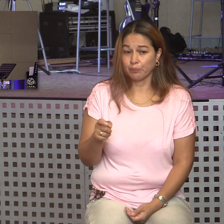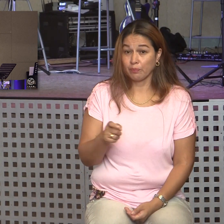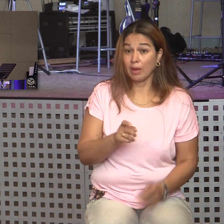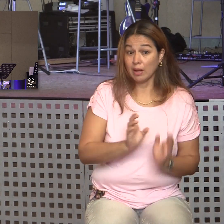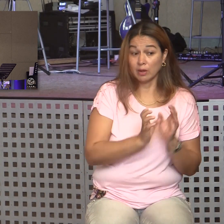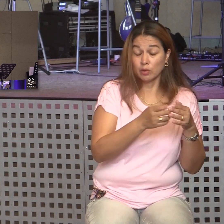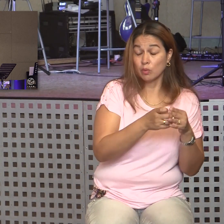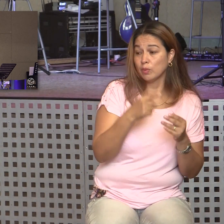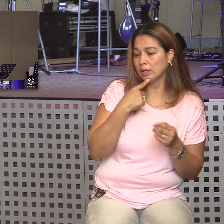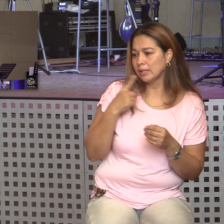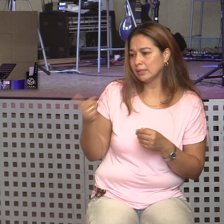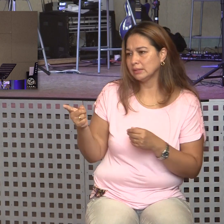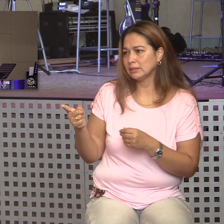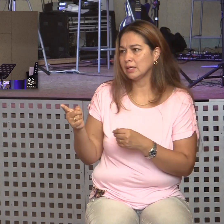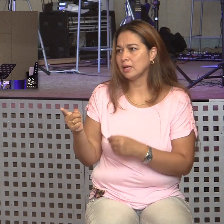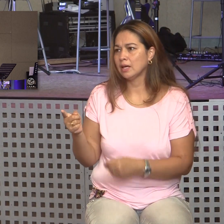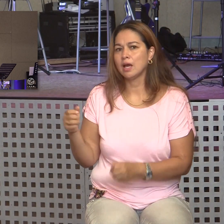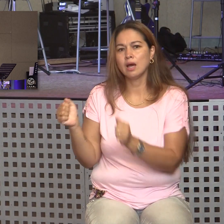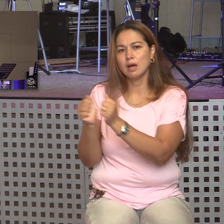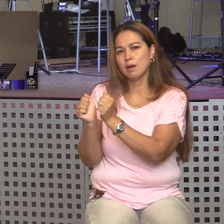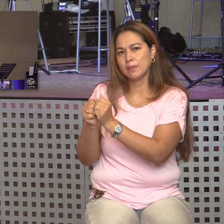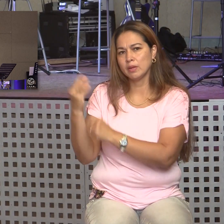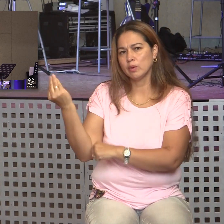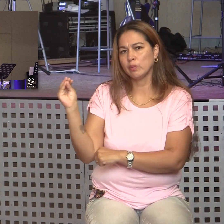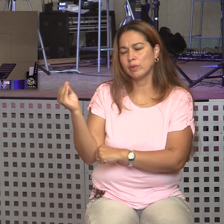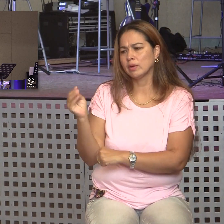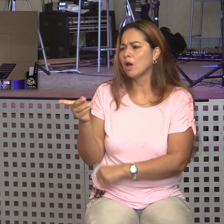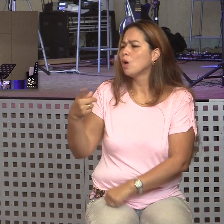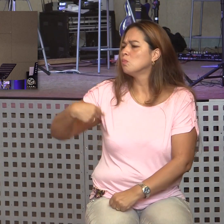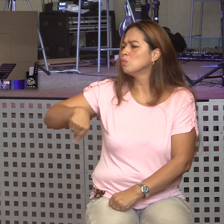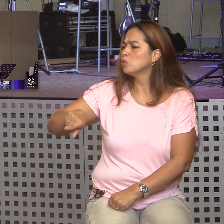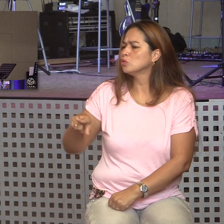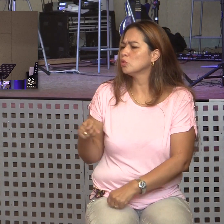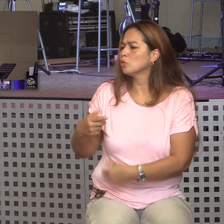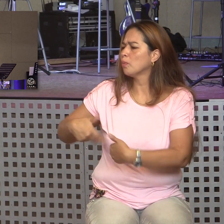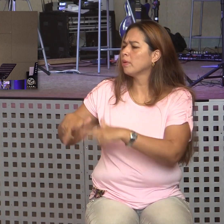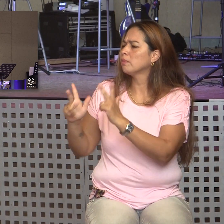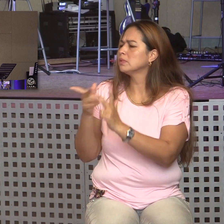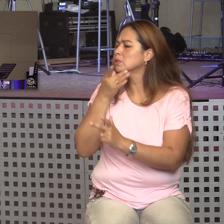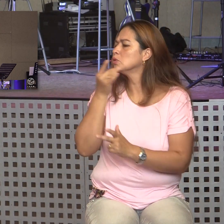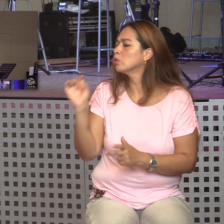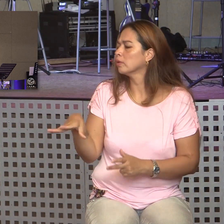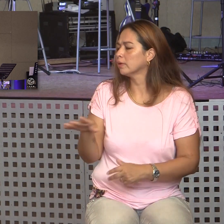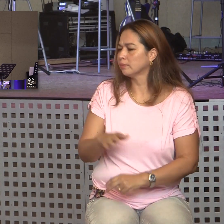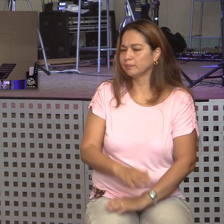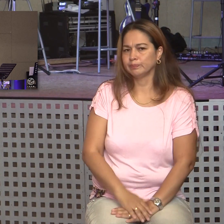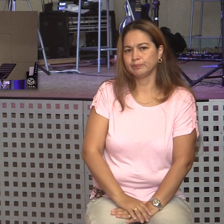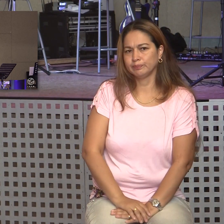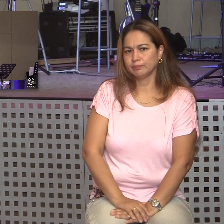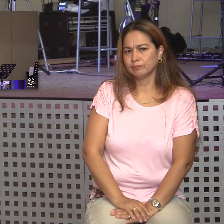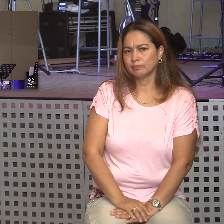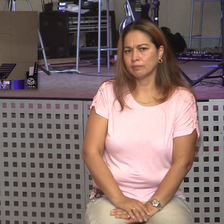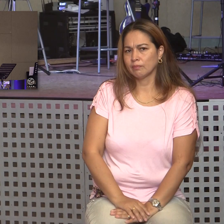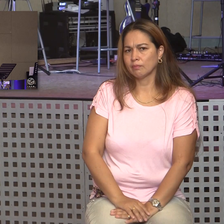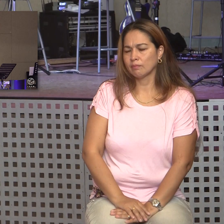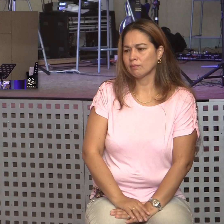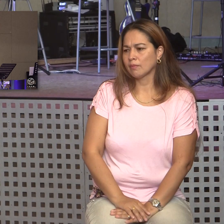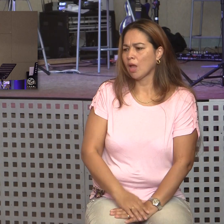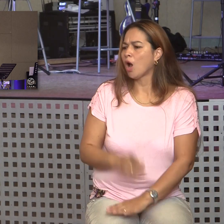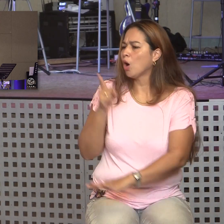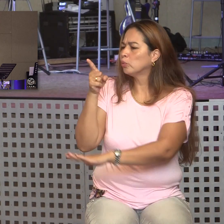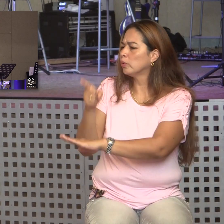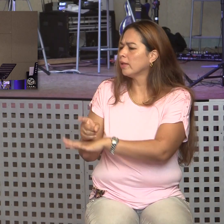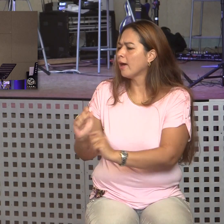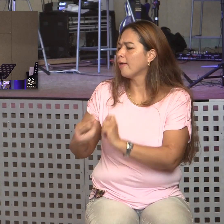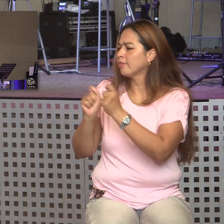hecho vosotros esto? Entonces Pedro, y esta parte es importante,